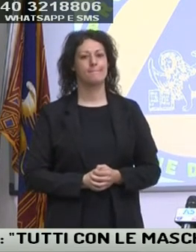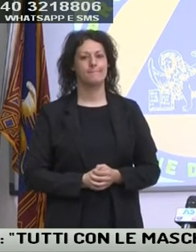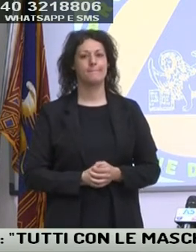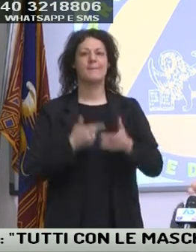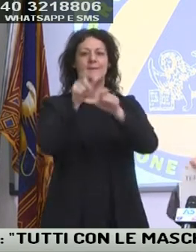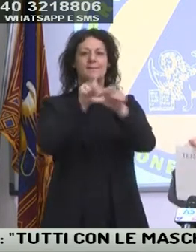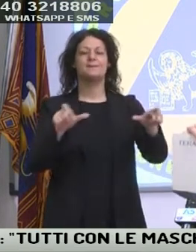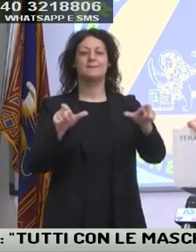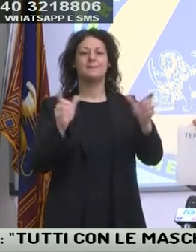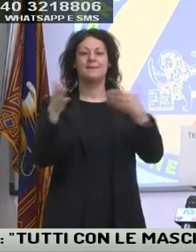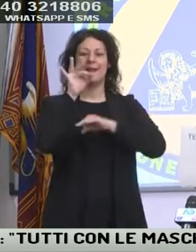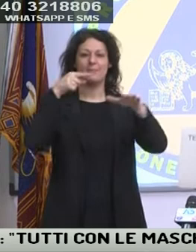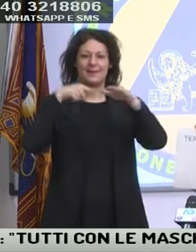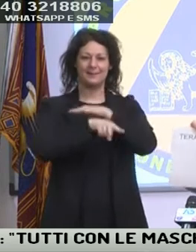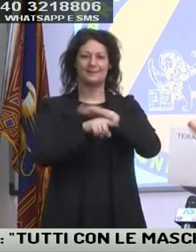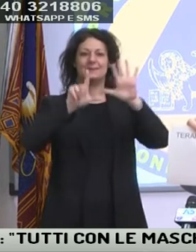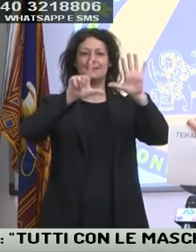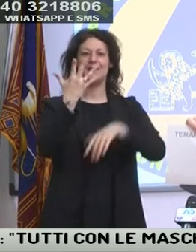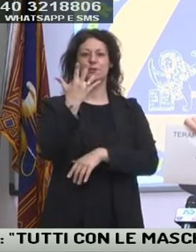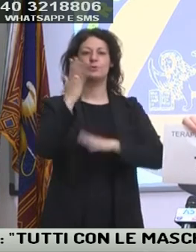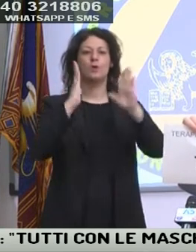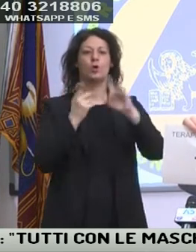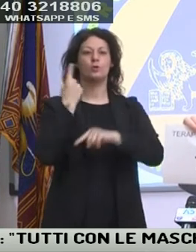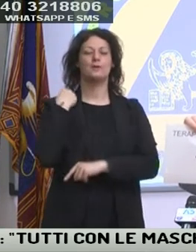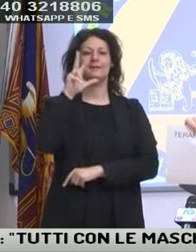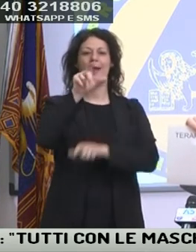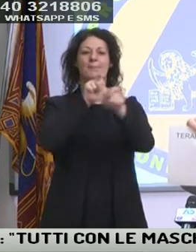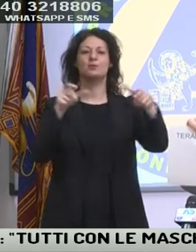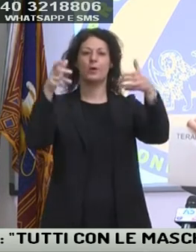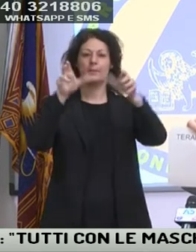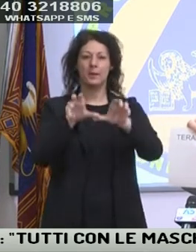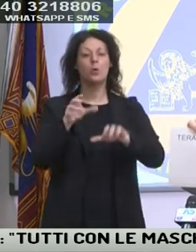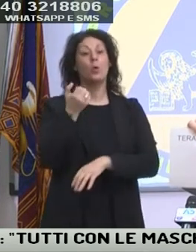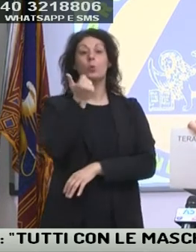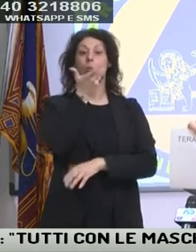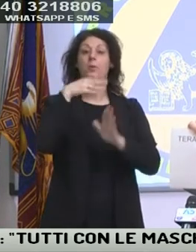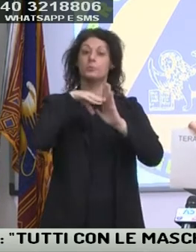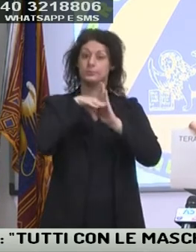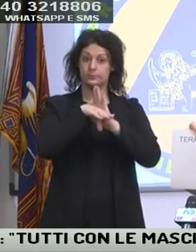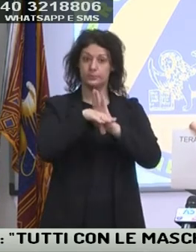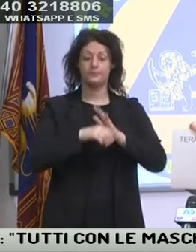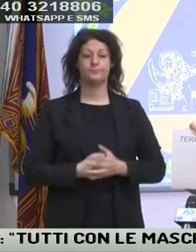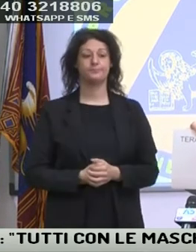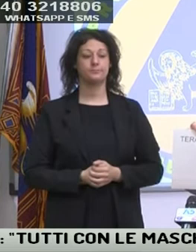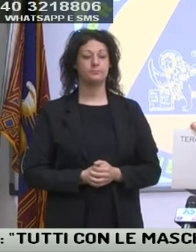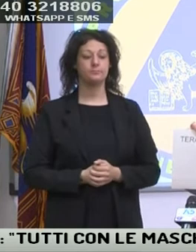Le terapie intensive 75, meno 3, quindi si scende ancora, delle